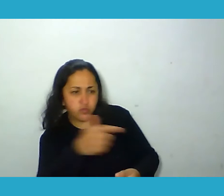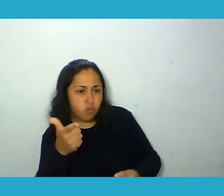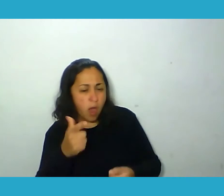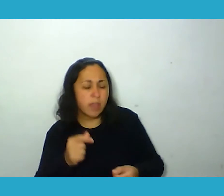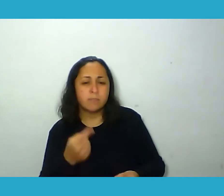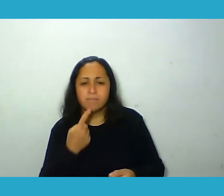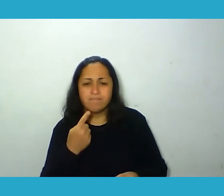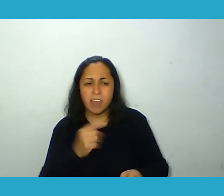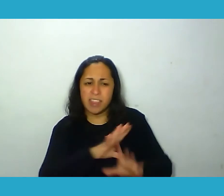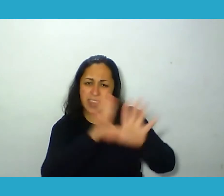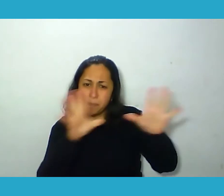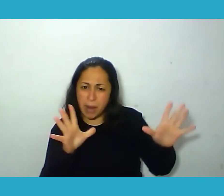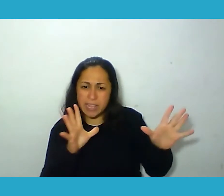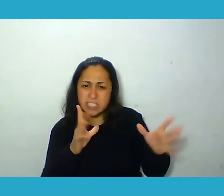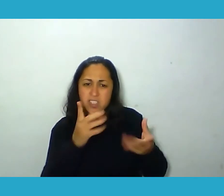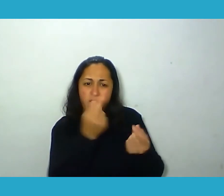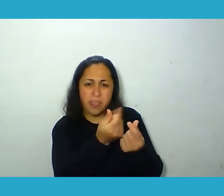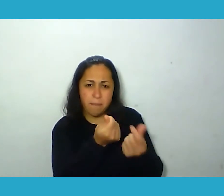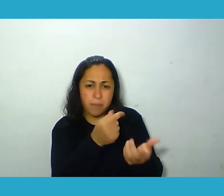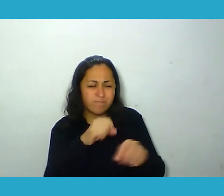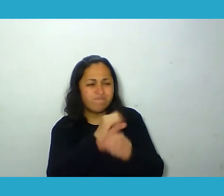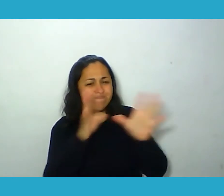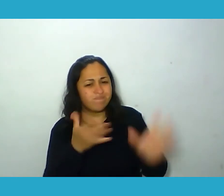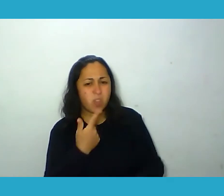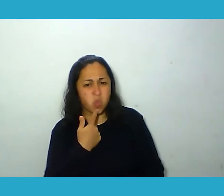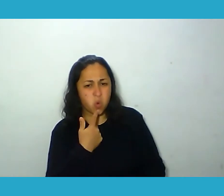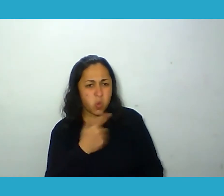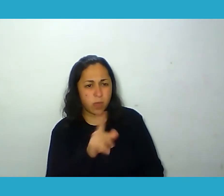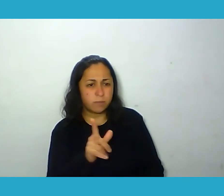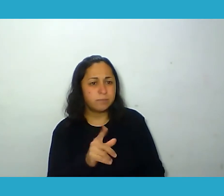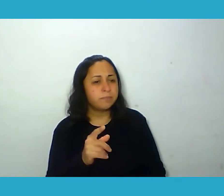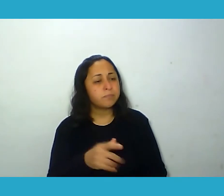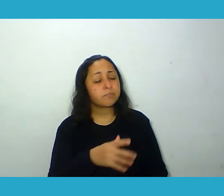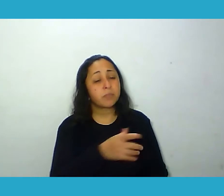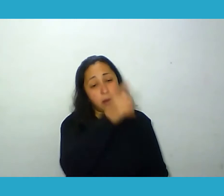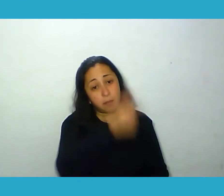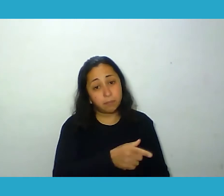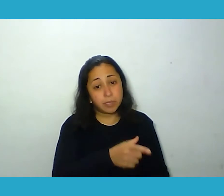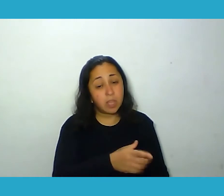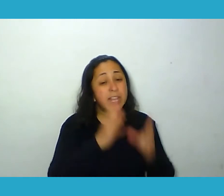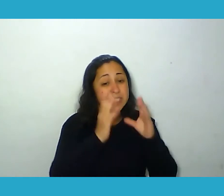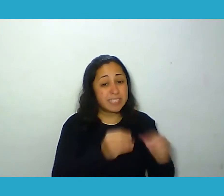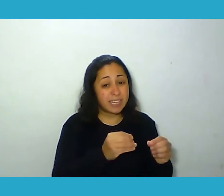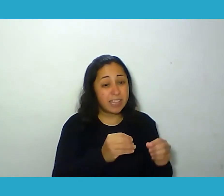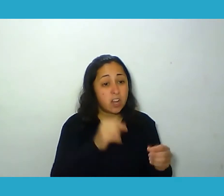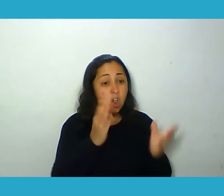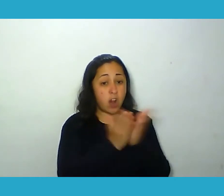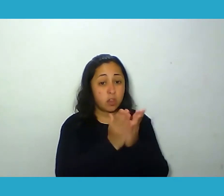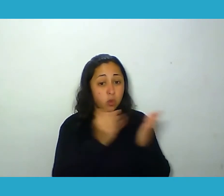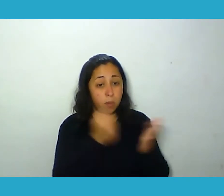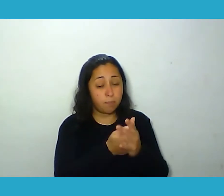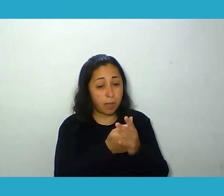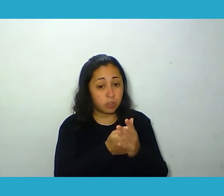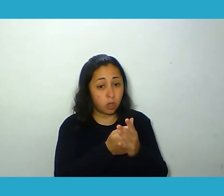la transparencia de los destinos y usos de esta obra. Solicita al señor secretario proceda a rechazar el estudio en conformidad a lo establecido